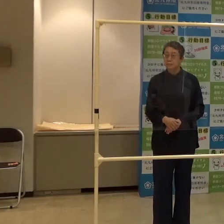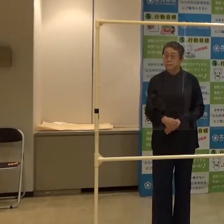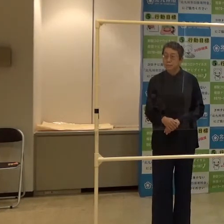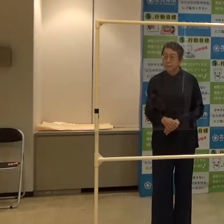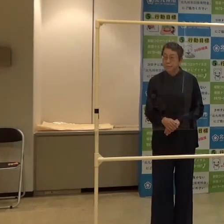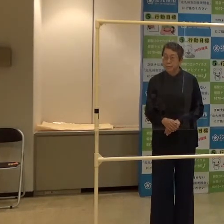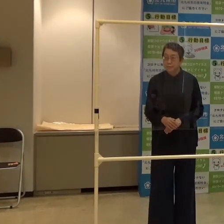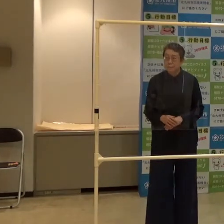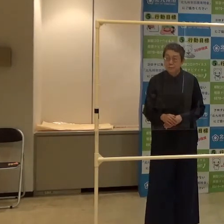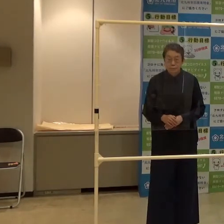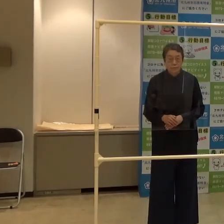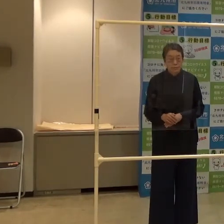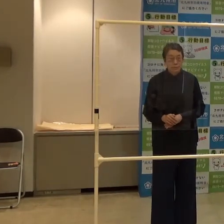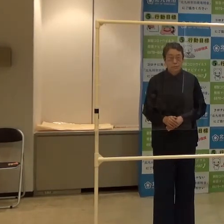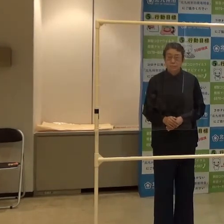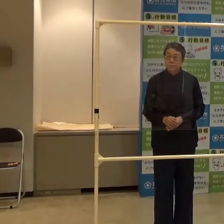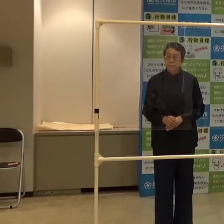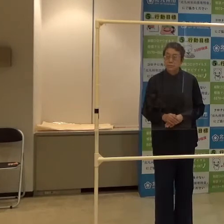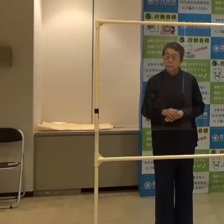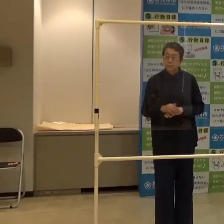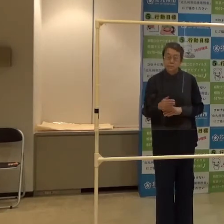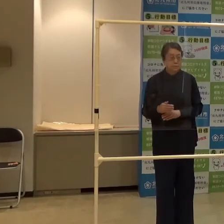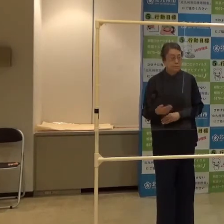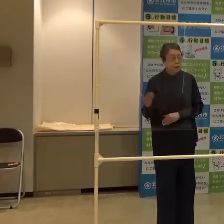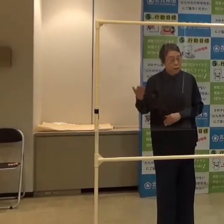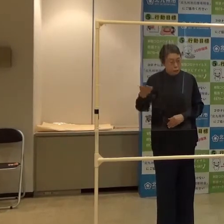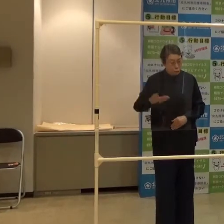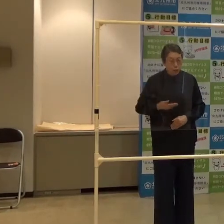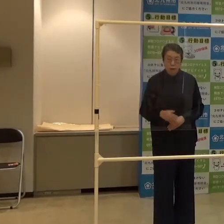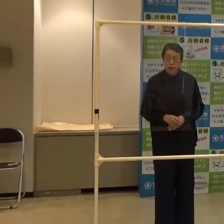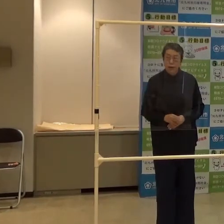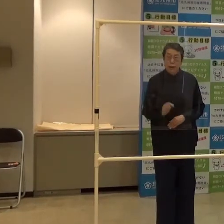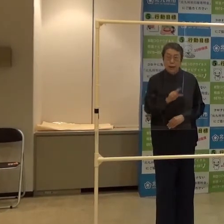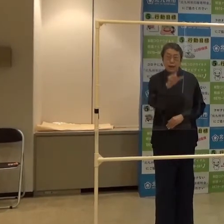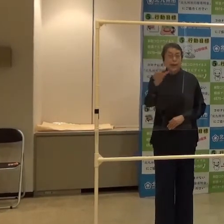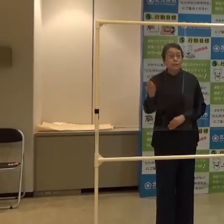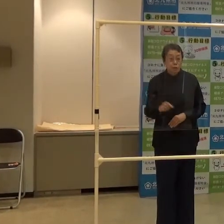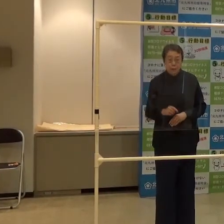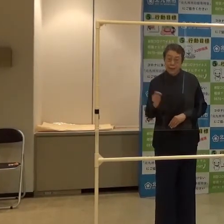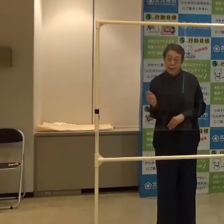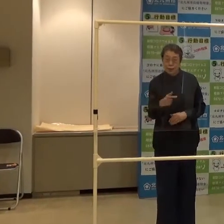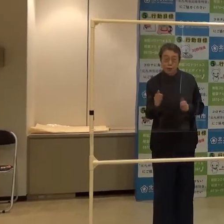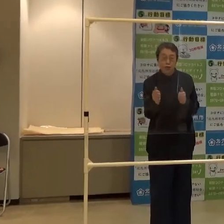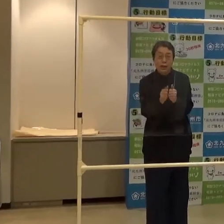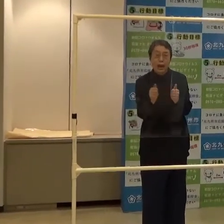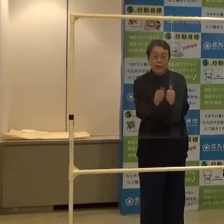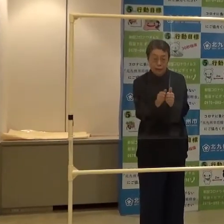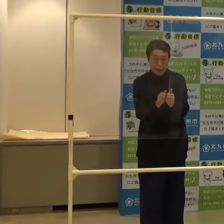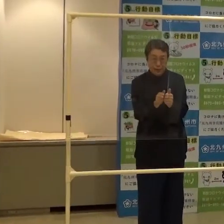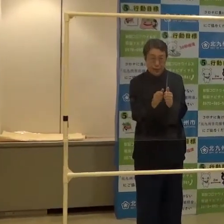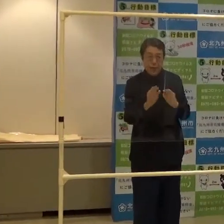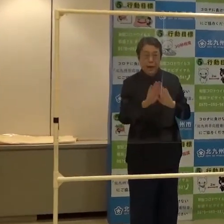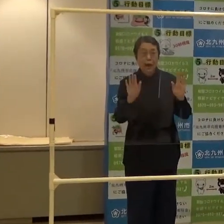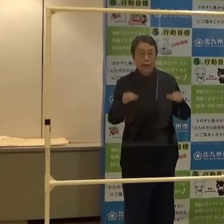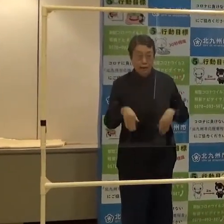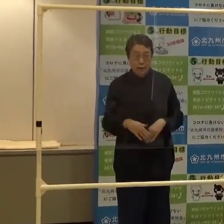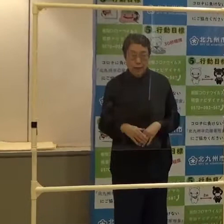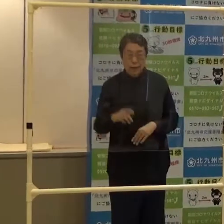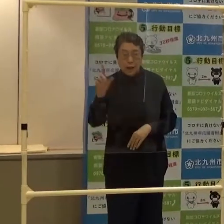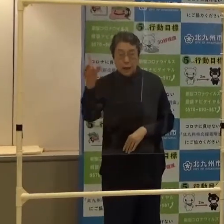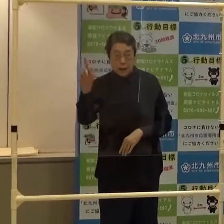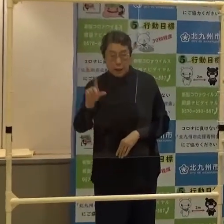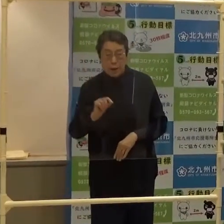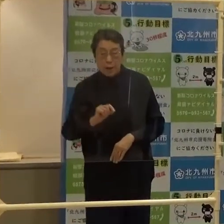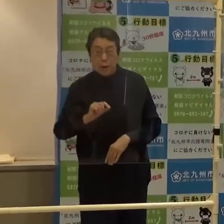ありがとうございます。 RKB の小川と言います。月曜日には緊急の会見開かれて第2波については、抑え込むことができ